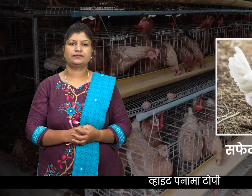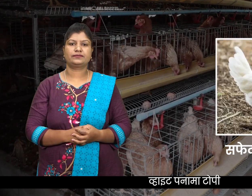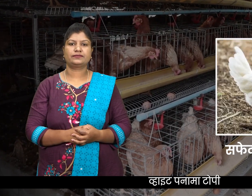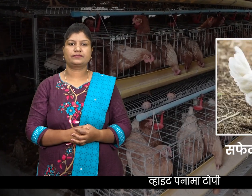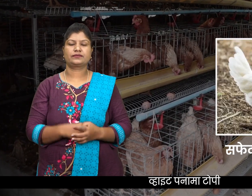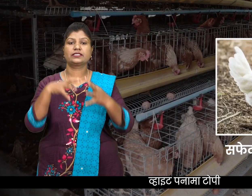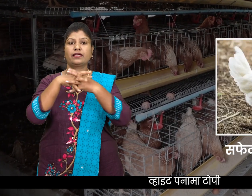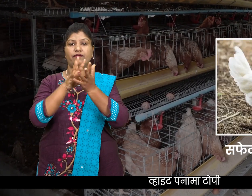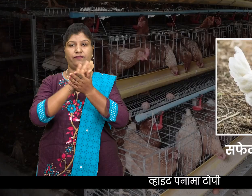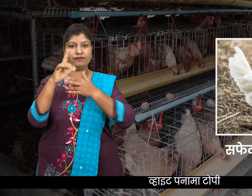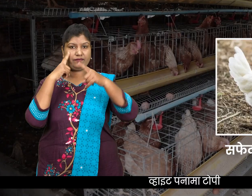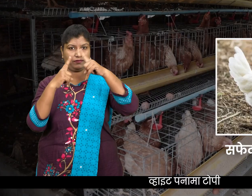व्हाइट लेगहॉर्न अनोखा